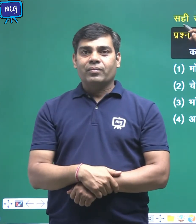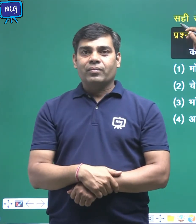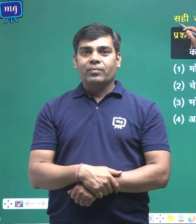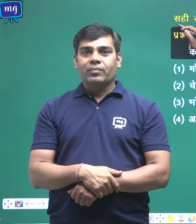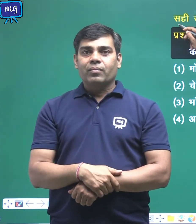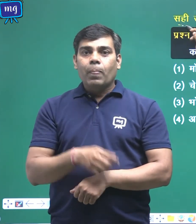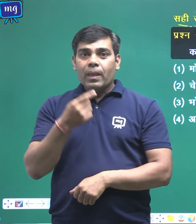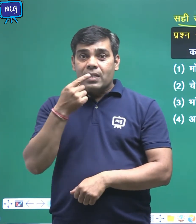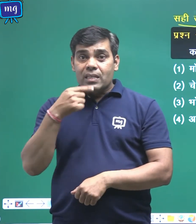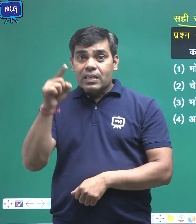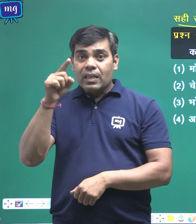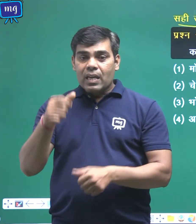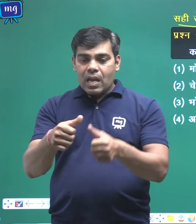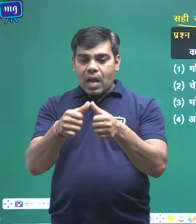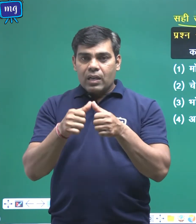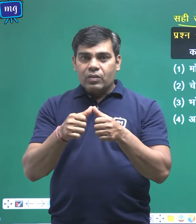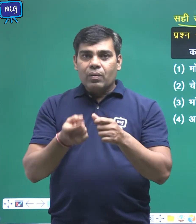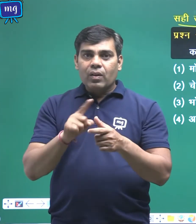सही उत्तर को